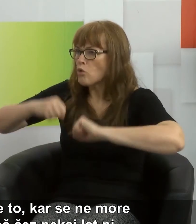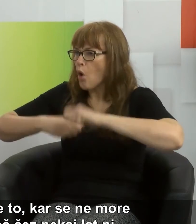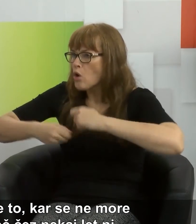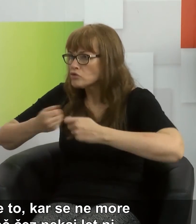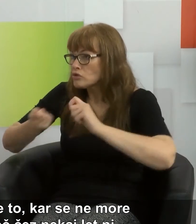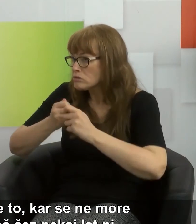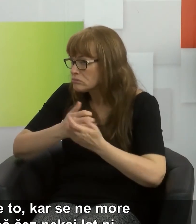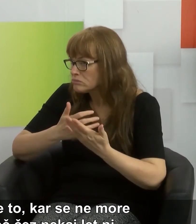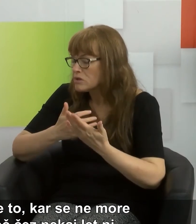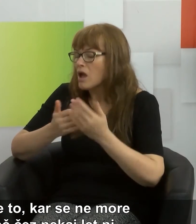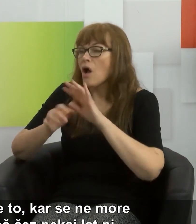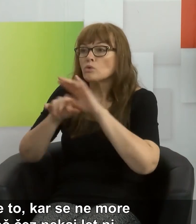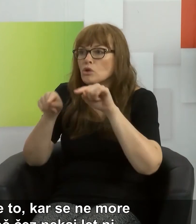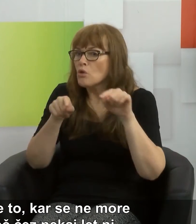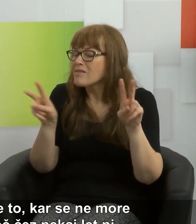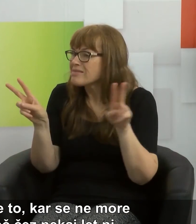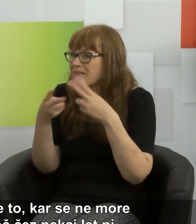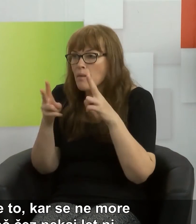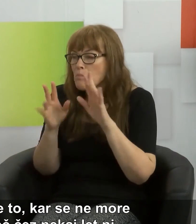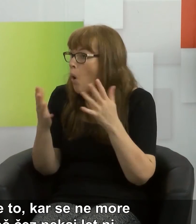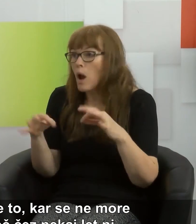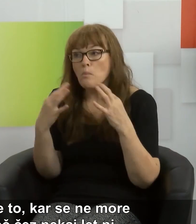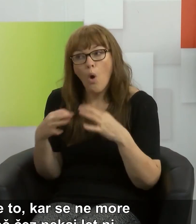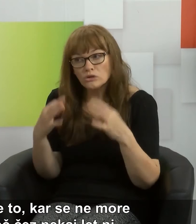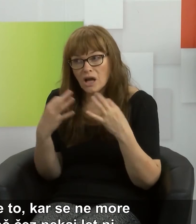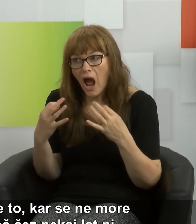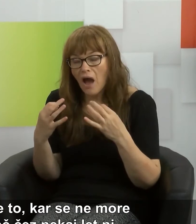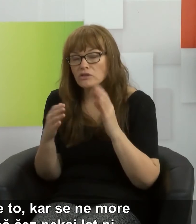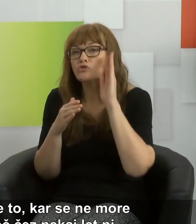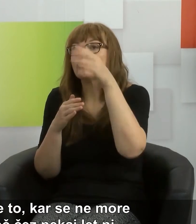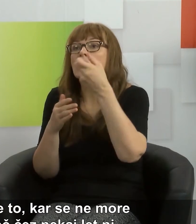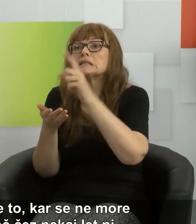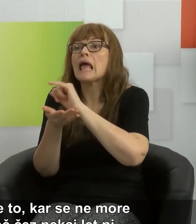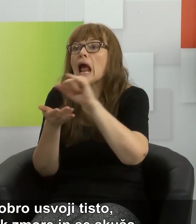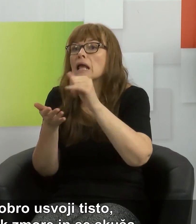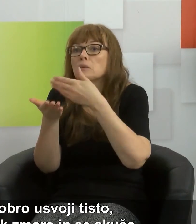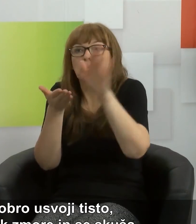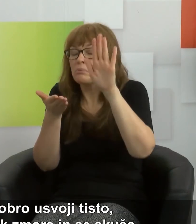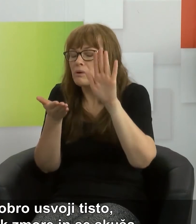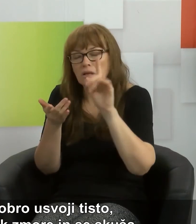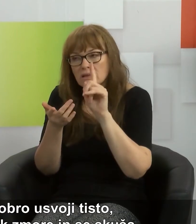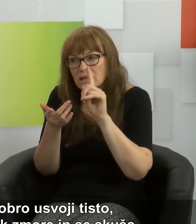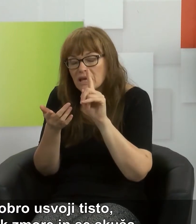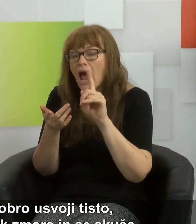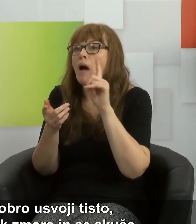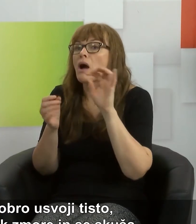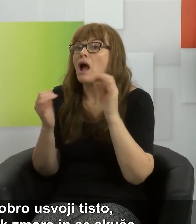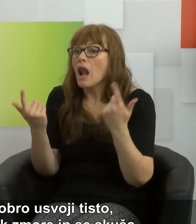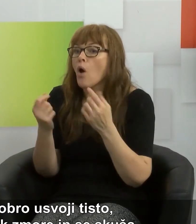vse to, kar se ne more ozdraviti, da tega več čez nekaj let ni, lahko se pa zelo